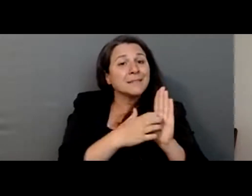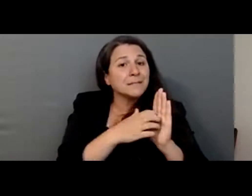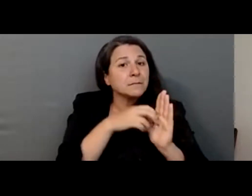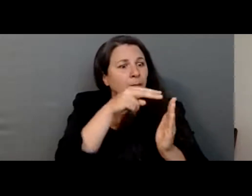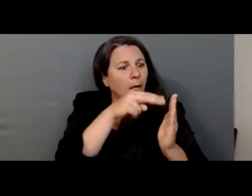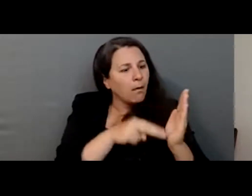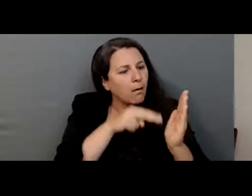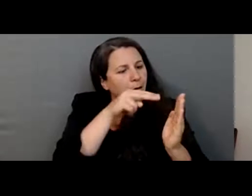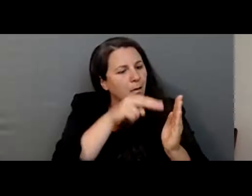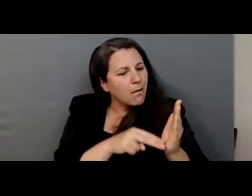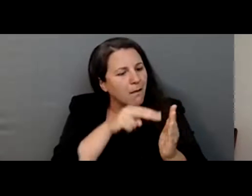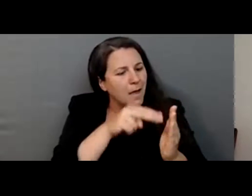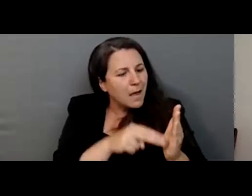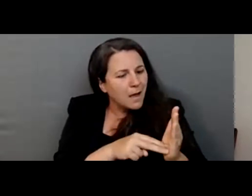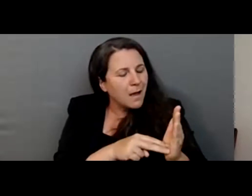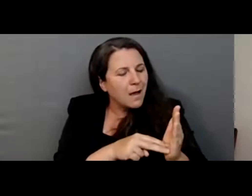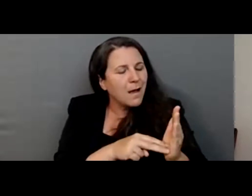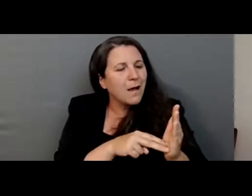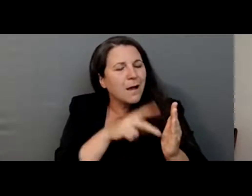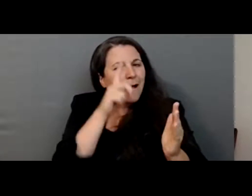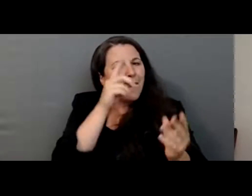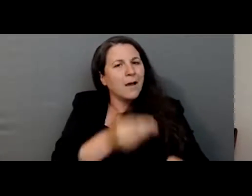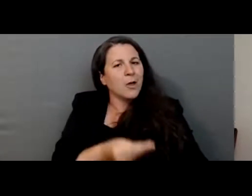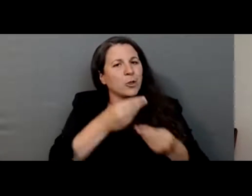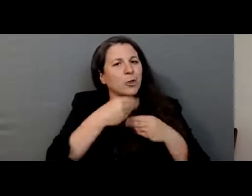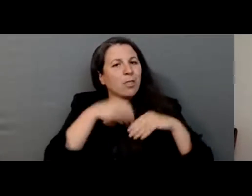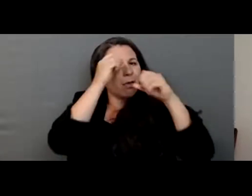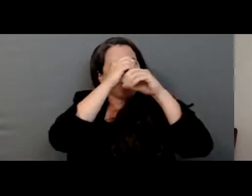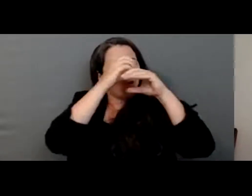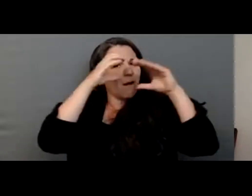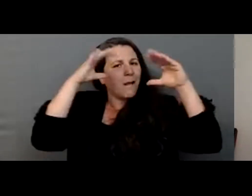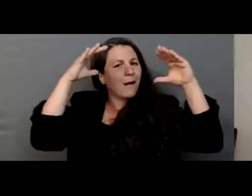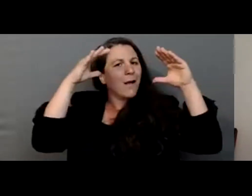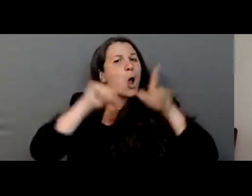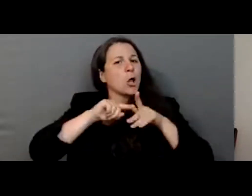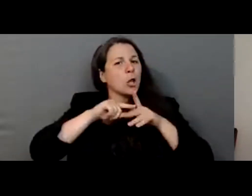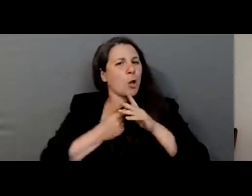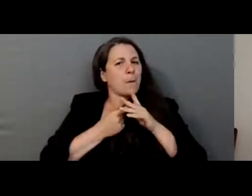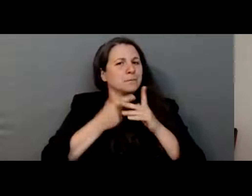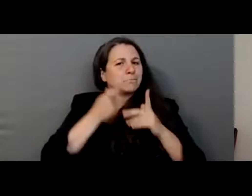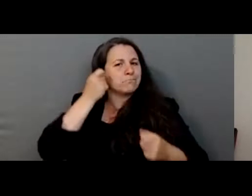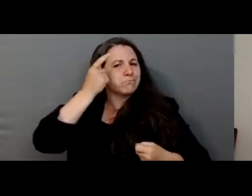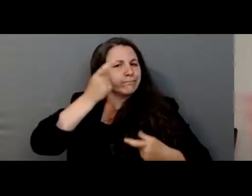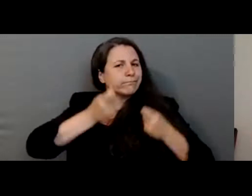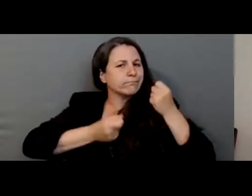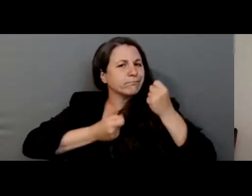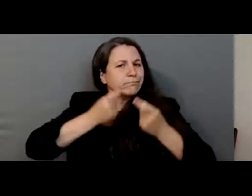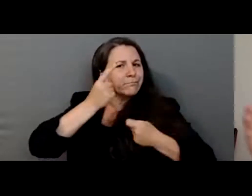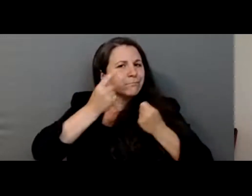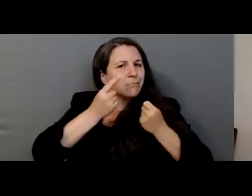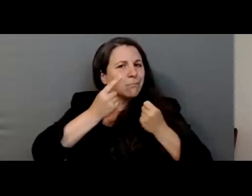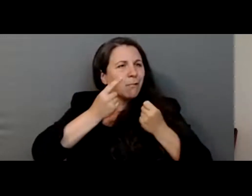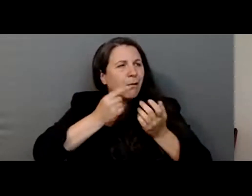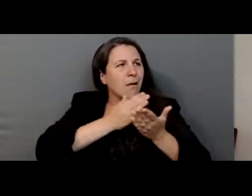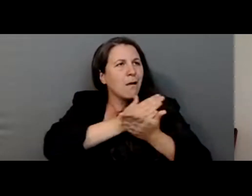aurez vraiment, disons, une très bonne introduction en fait, à ces problématiques et surtout différentes pistes